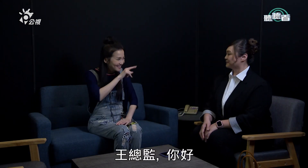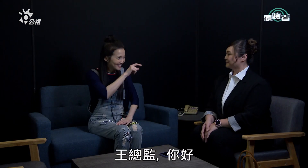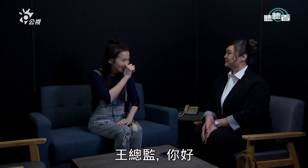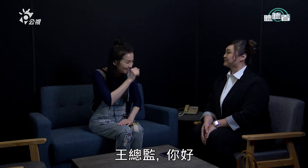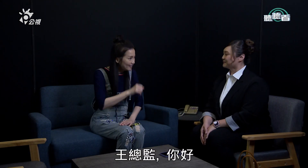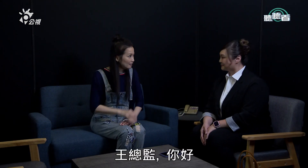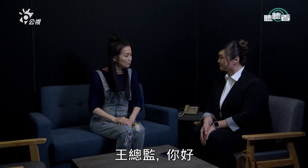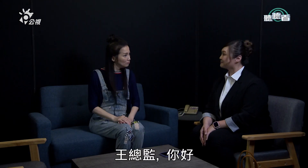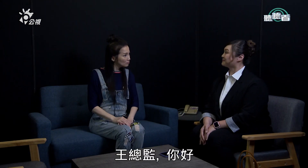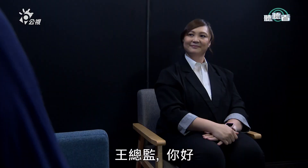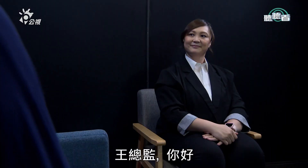王总监你好，